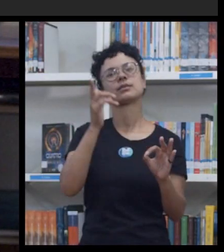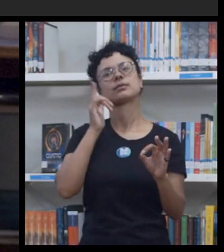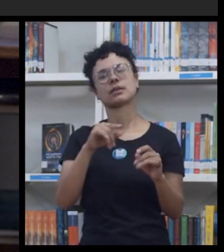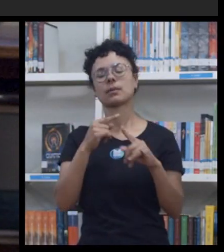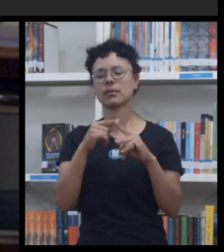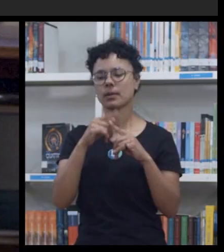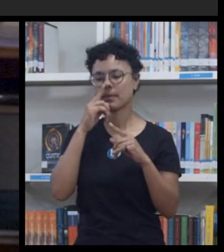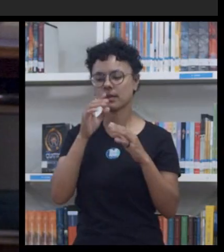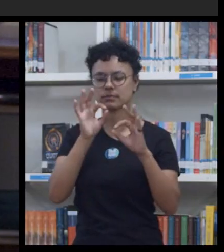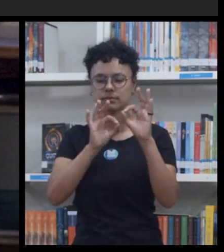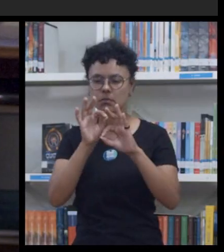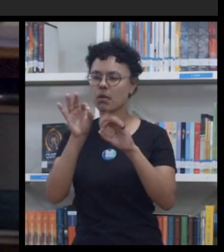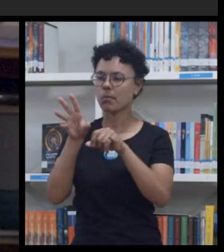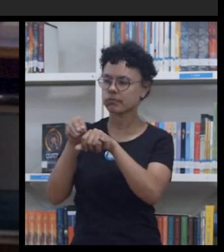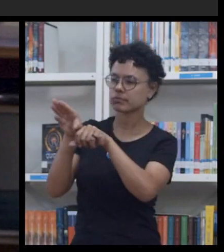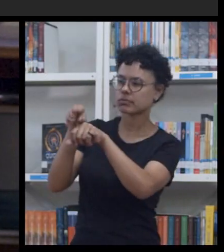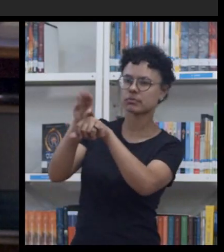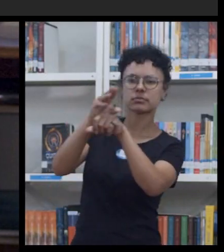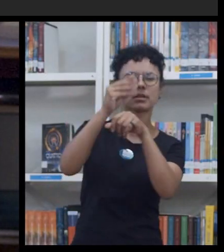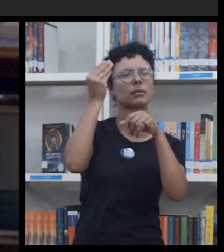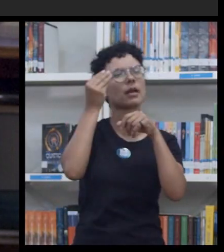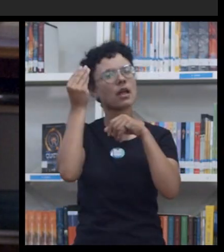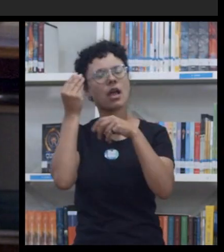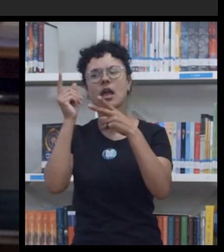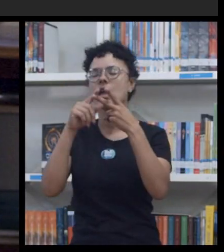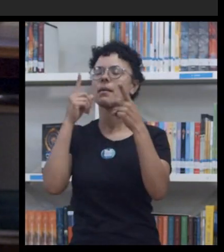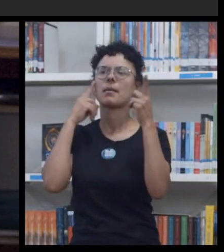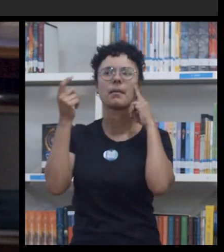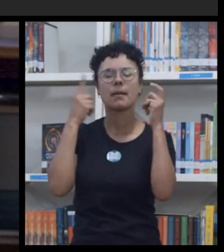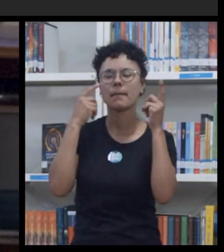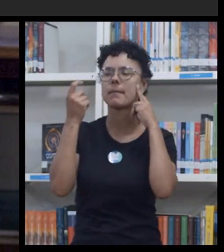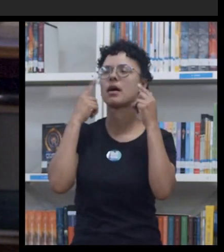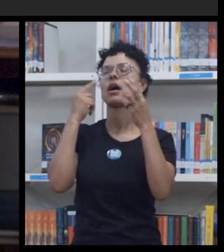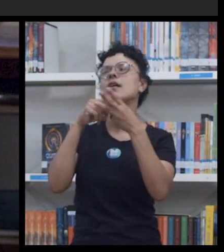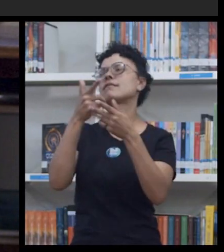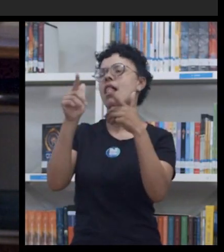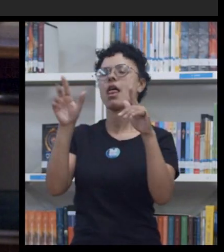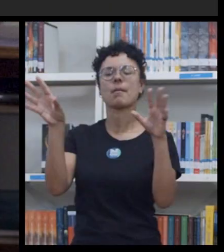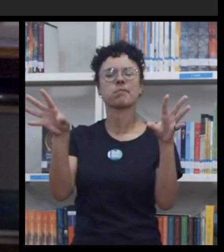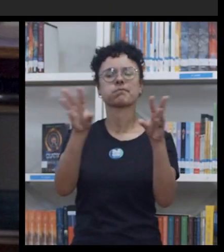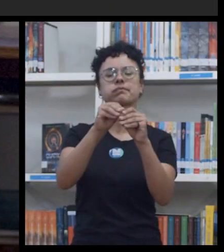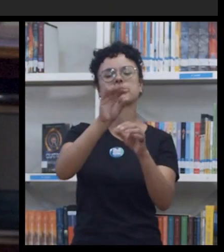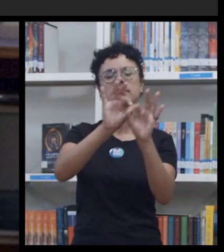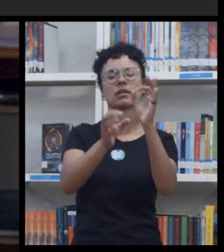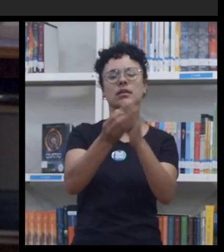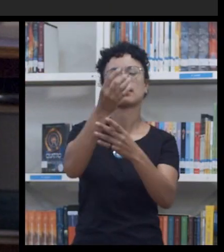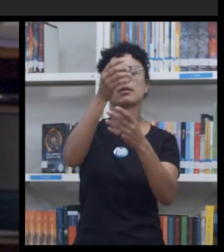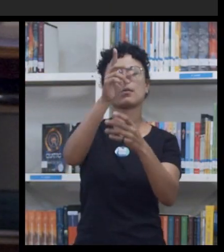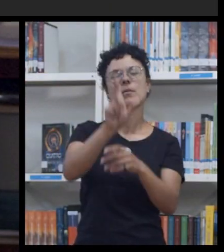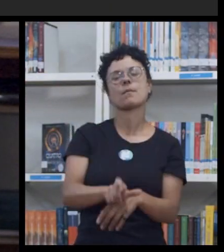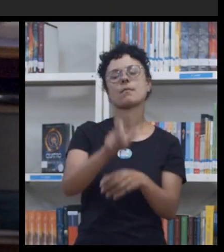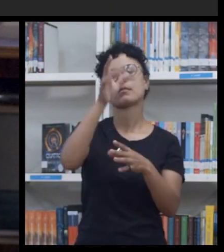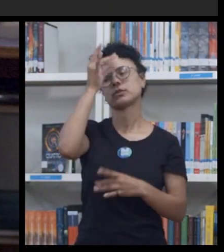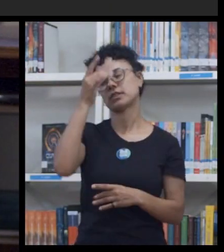um filtro de diversas vivências e diversas percepções da vida de outras pessoas e canalizou